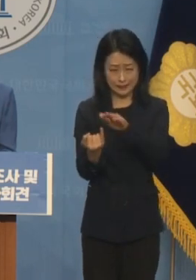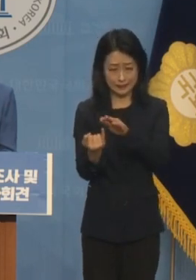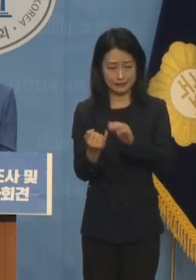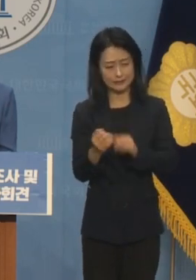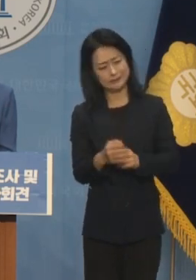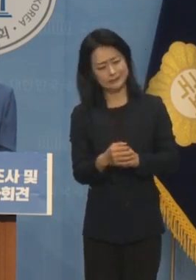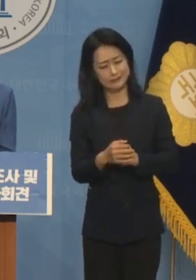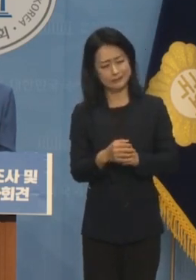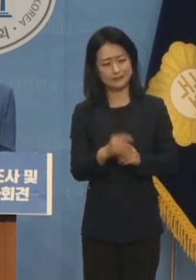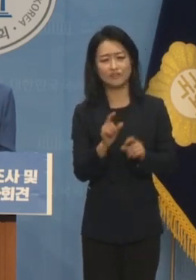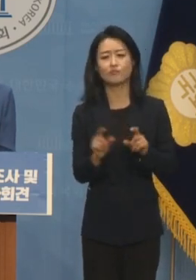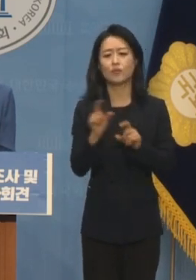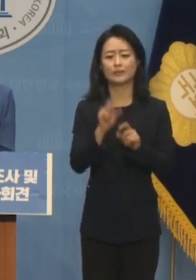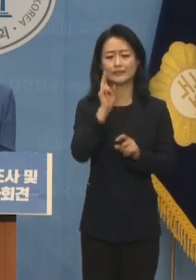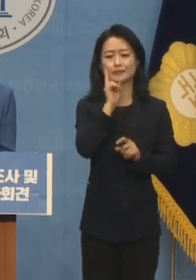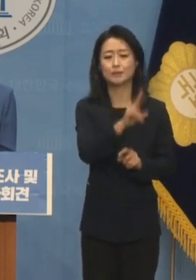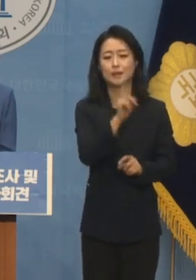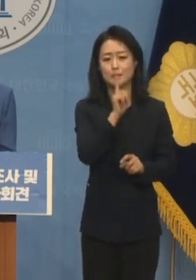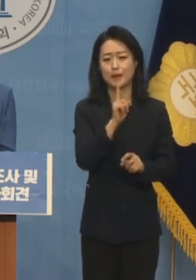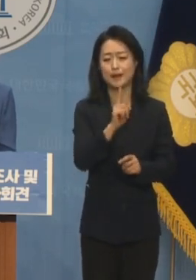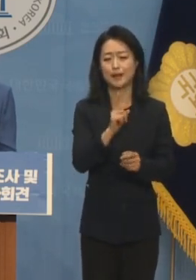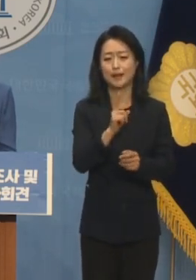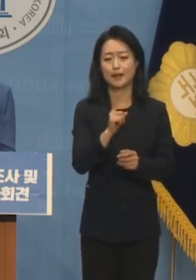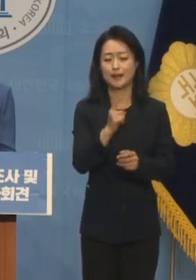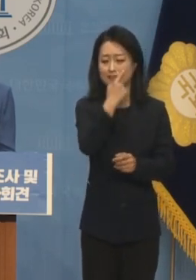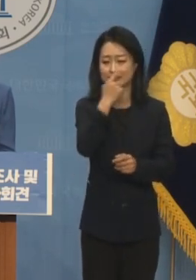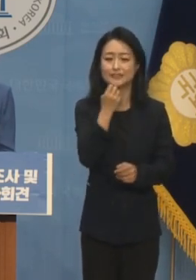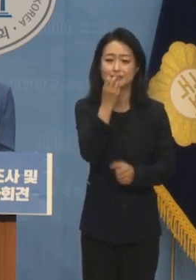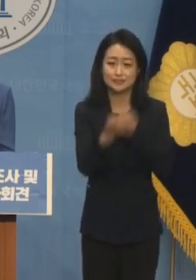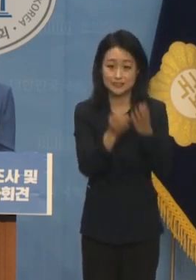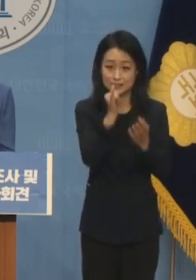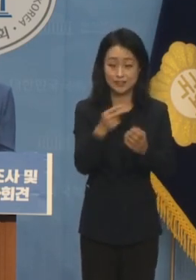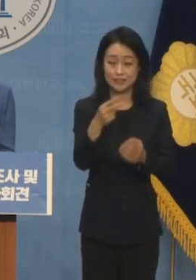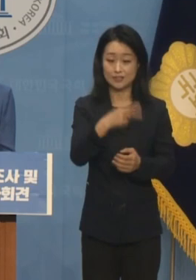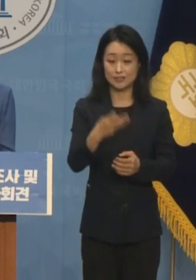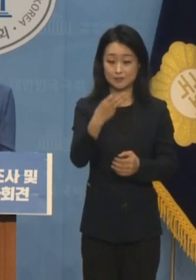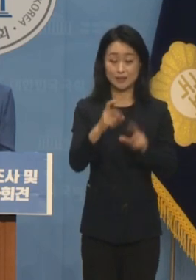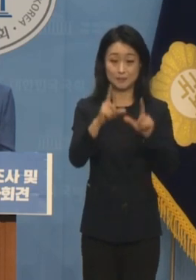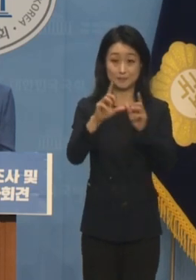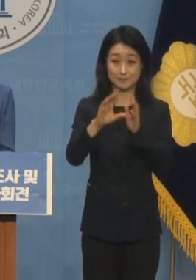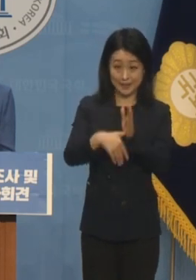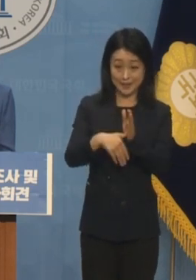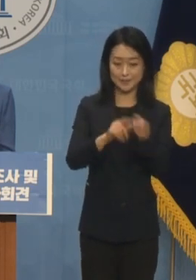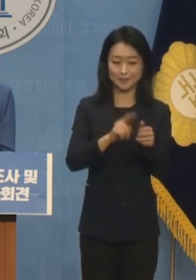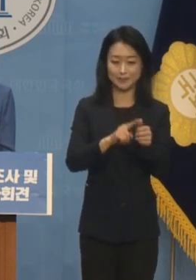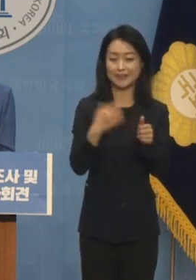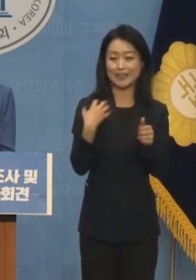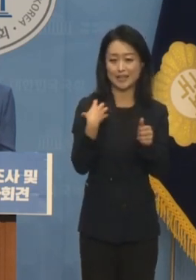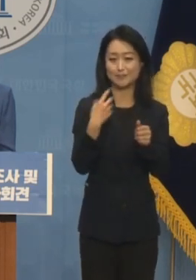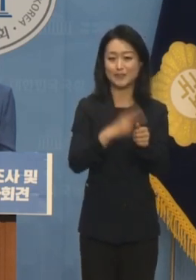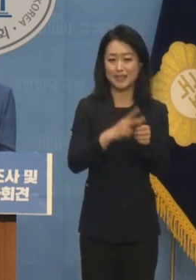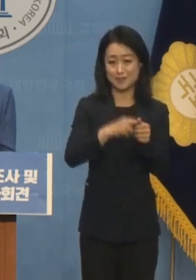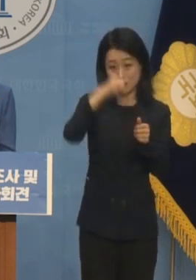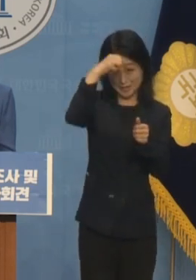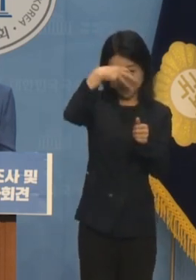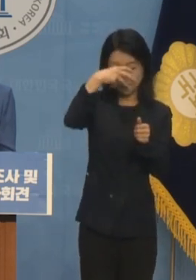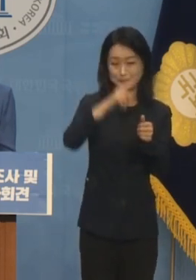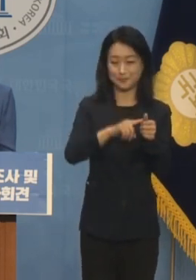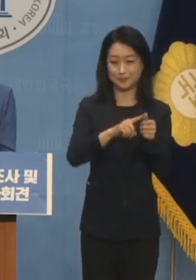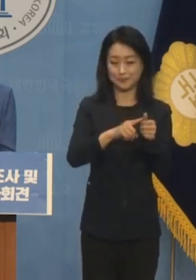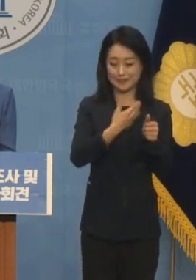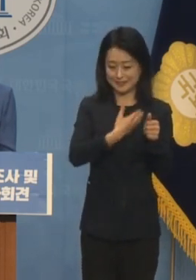보기 어렵다는 주장이 나왔습니다. 2013년 박정현 신임 회장이 담임교사였을 때